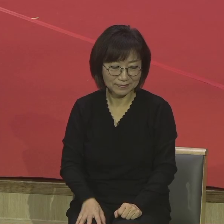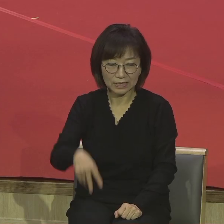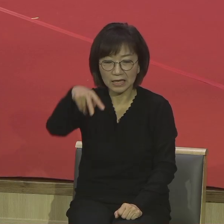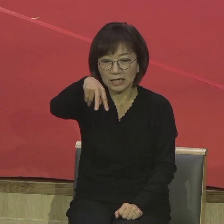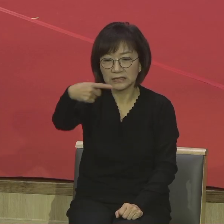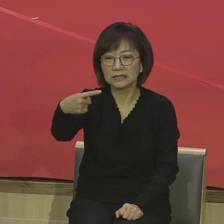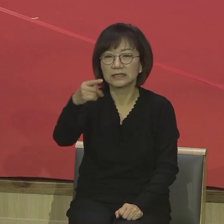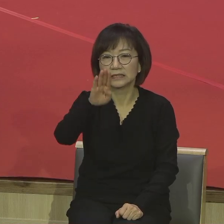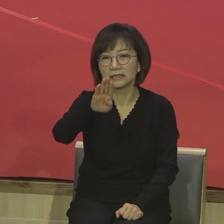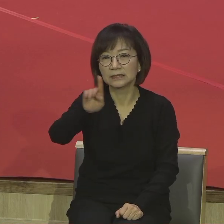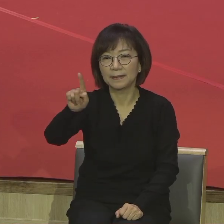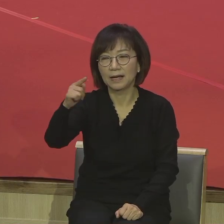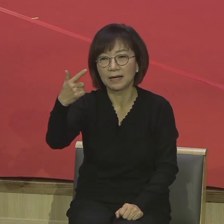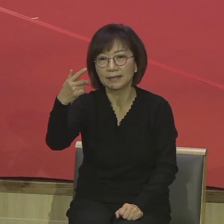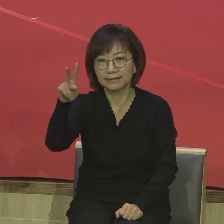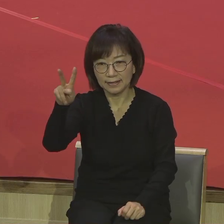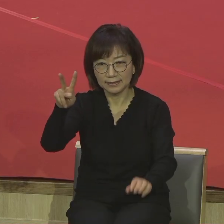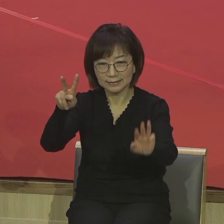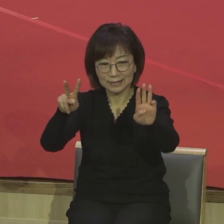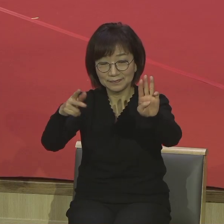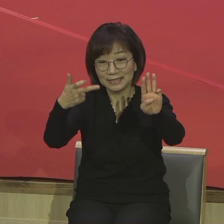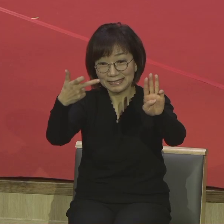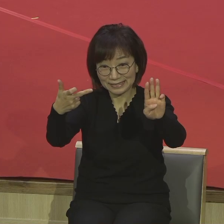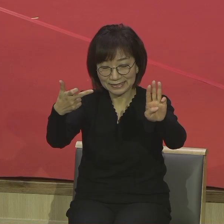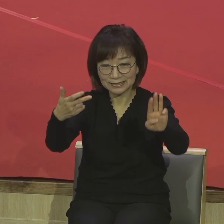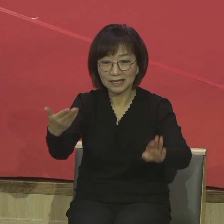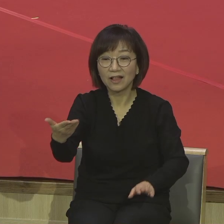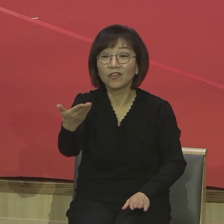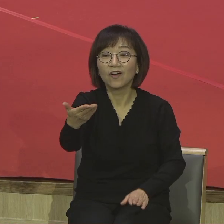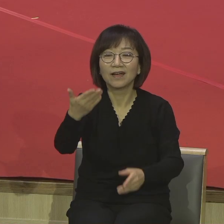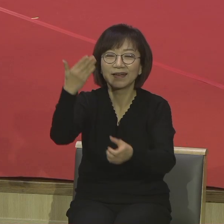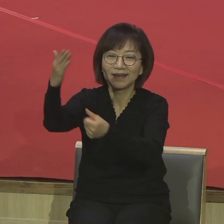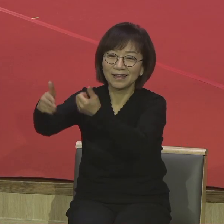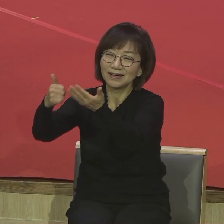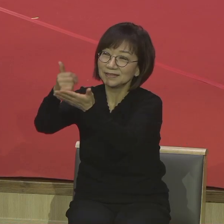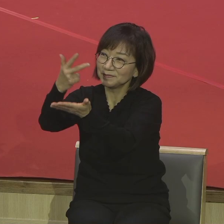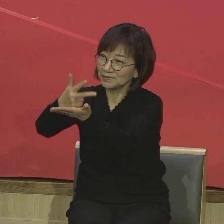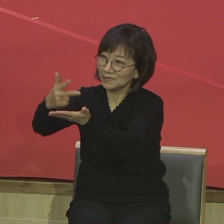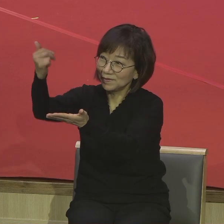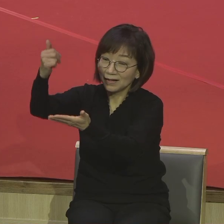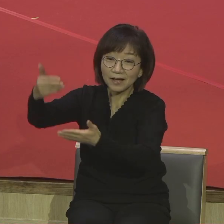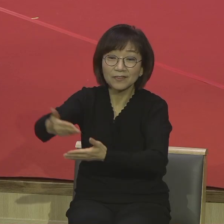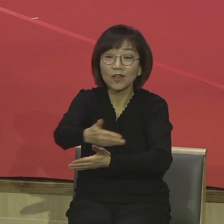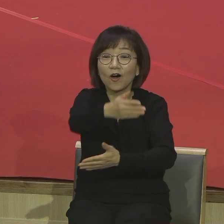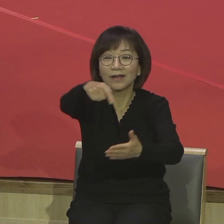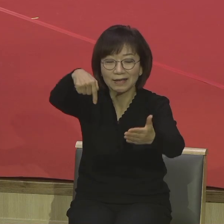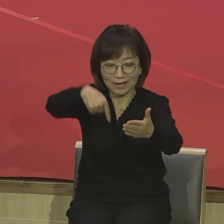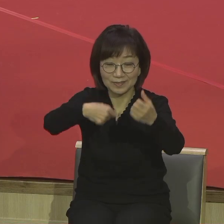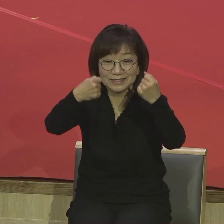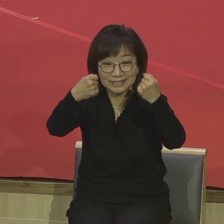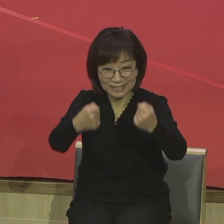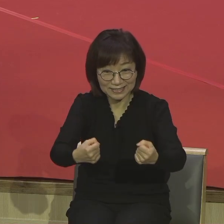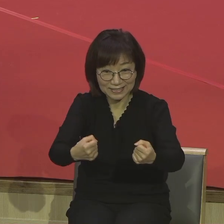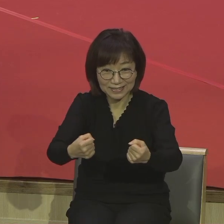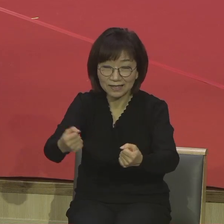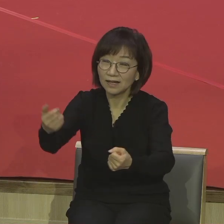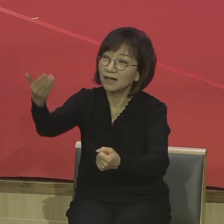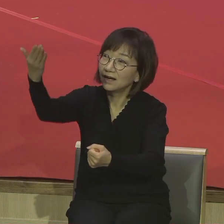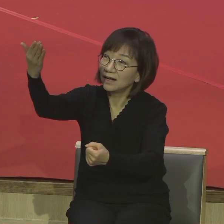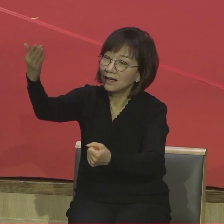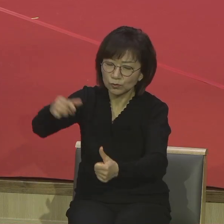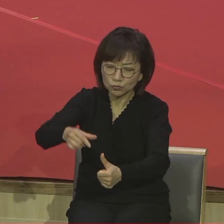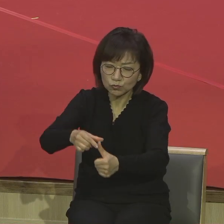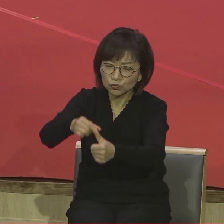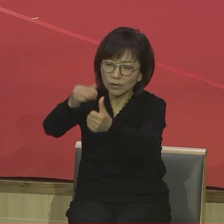스바냐 3장 17절입니다. 너의 하나님 여호와가 너희 가운데 계시니 그는